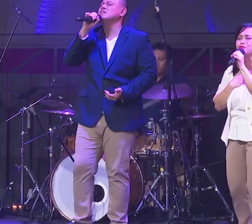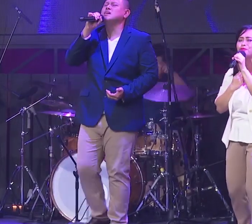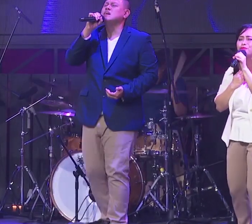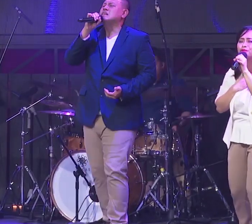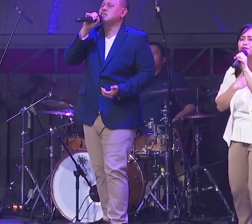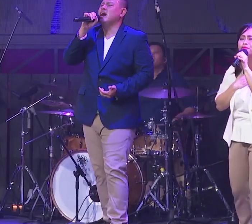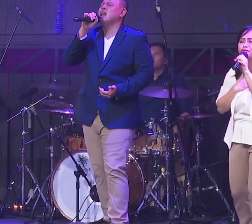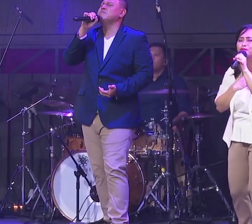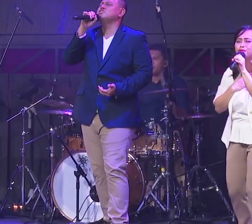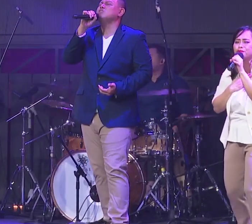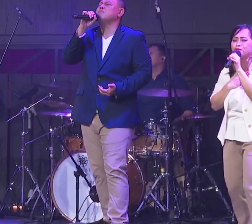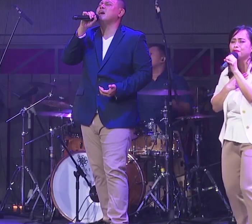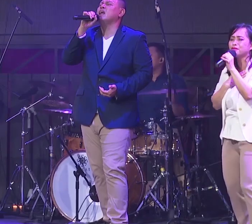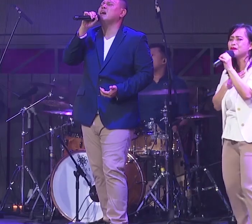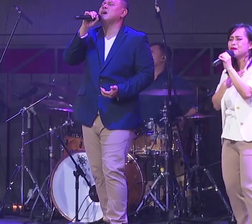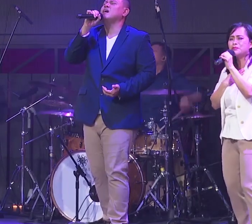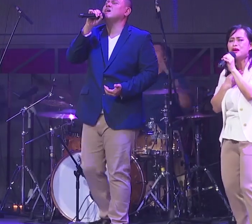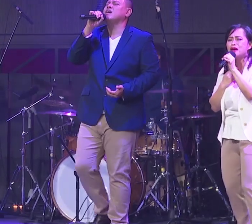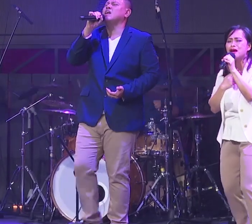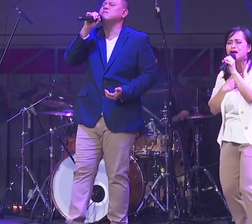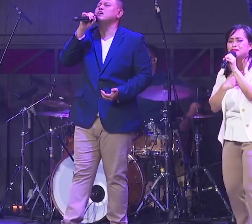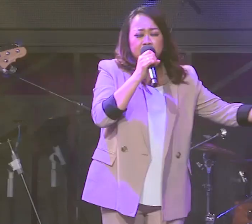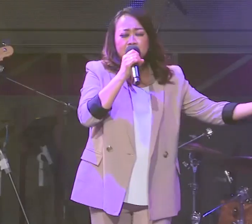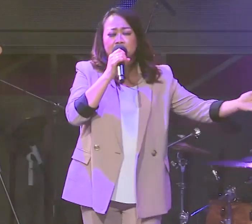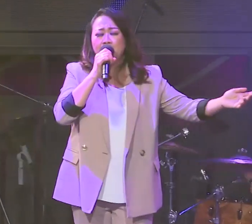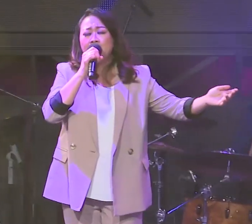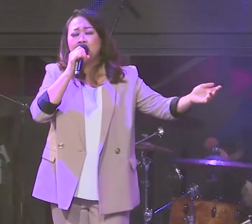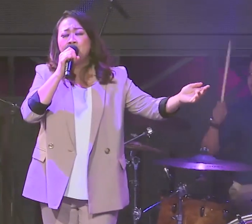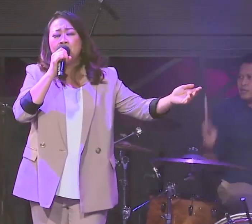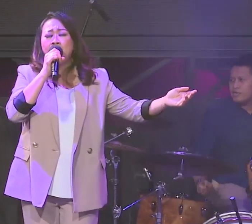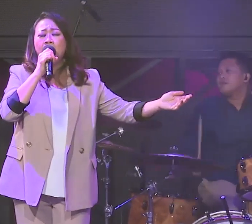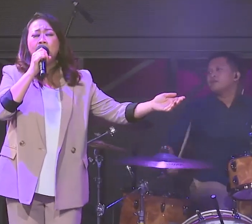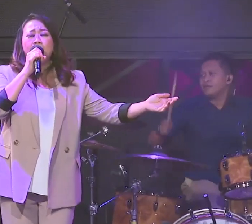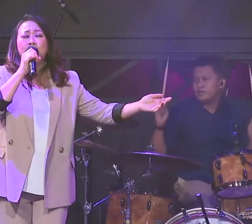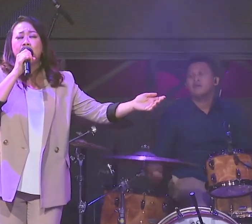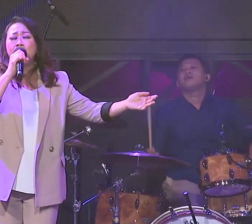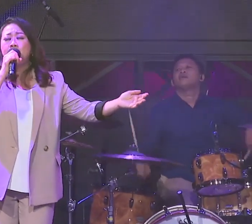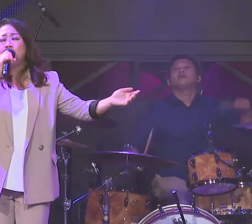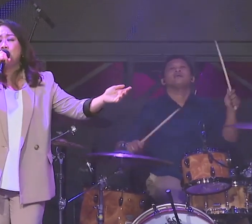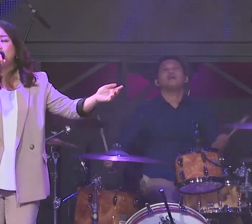Menyembah nama-Mu, ku tinggikan